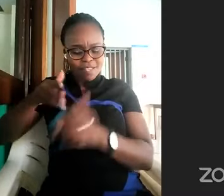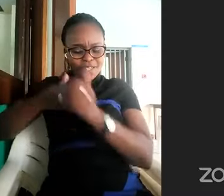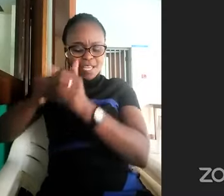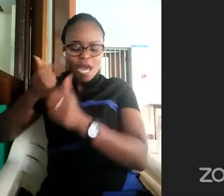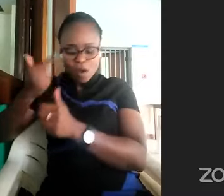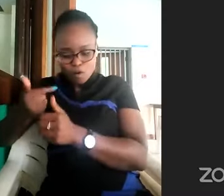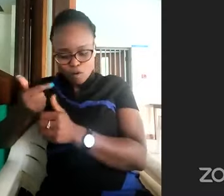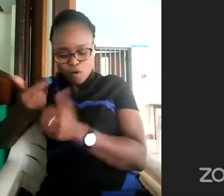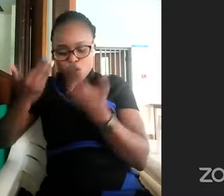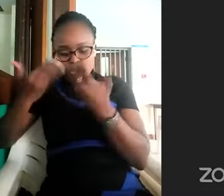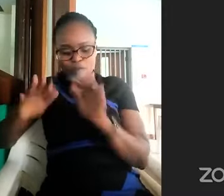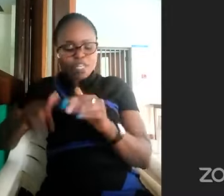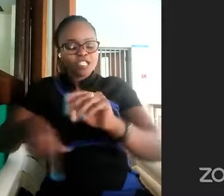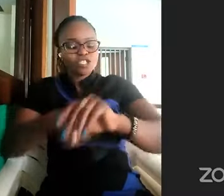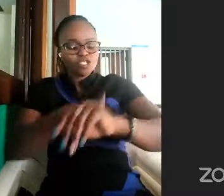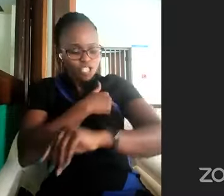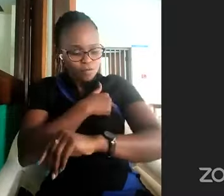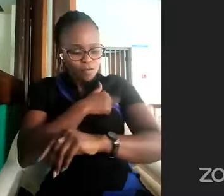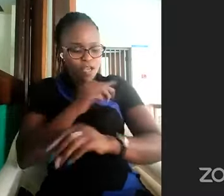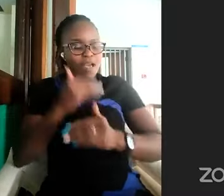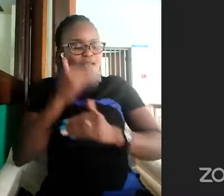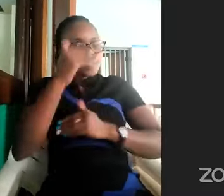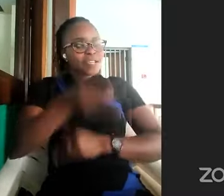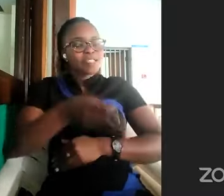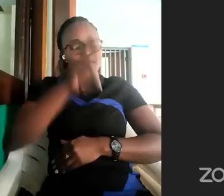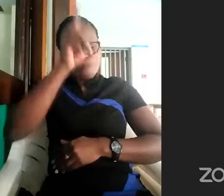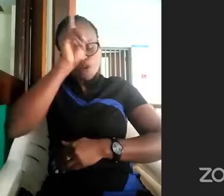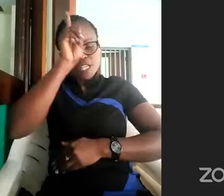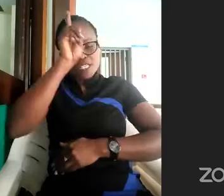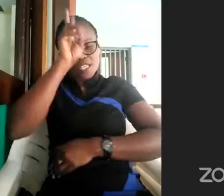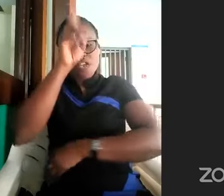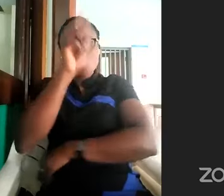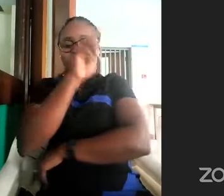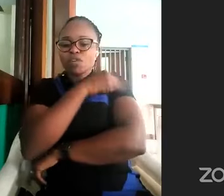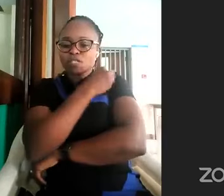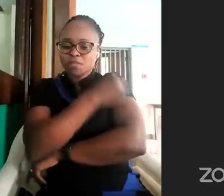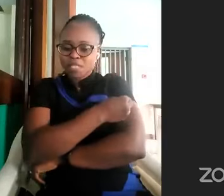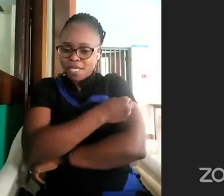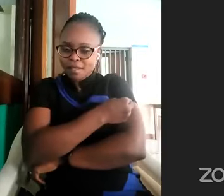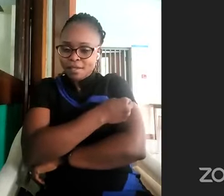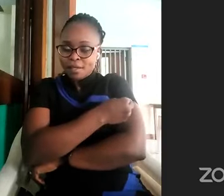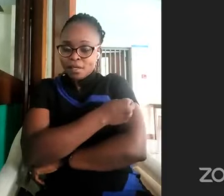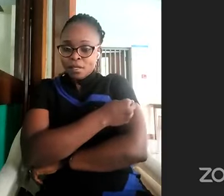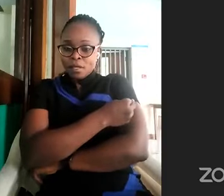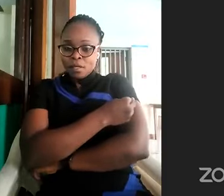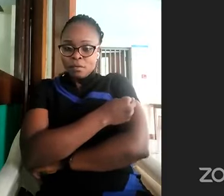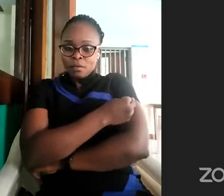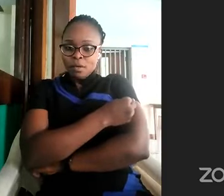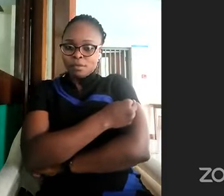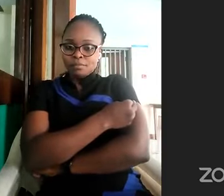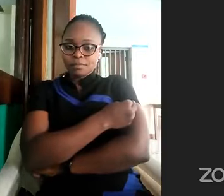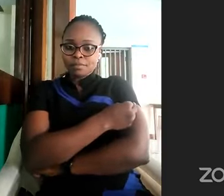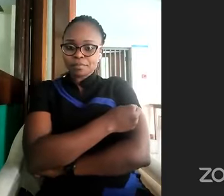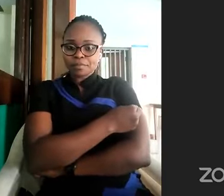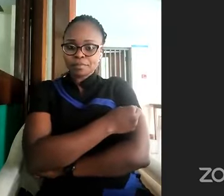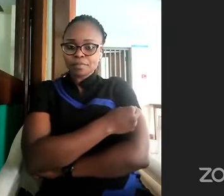polisi, uende hata hospitali, iwe ile kesi imepita vizuri huko kwa daktari, uende kwa